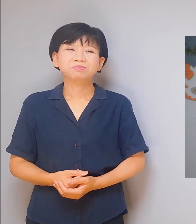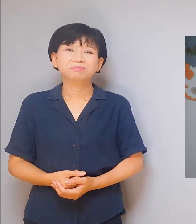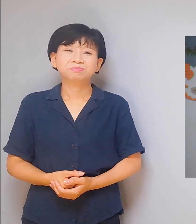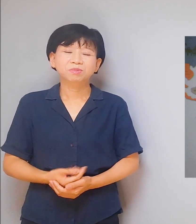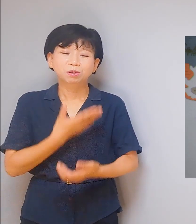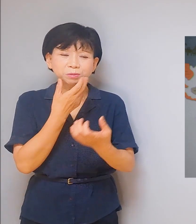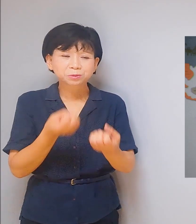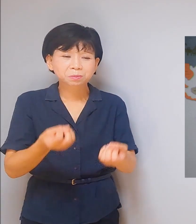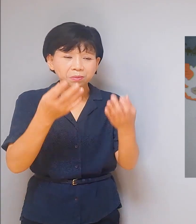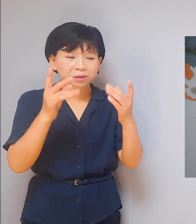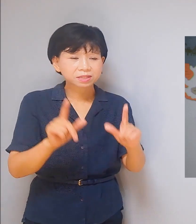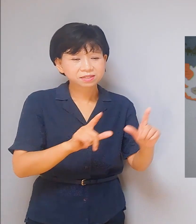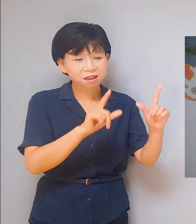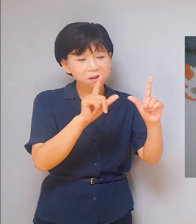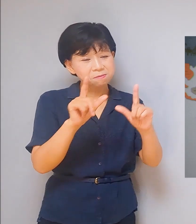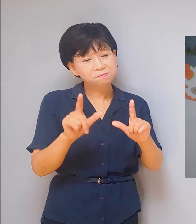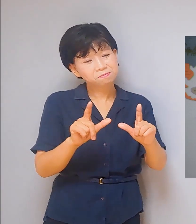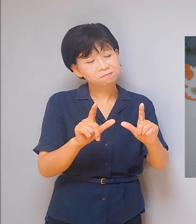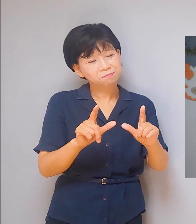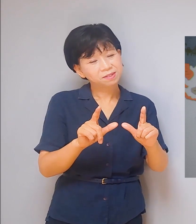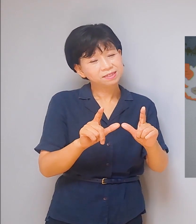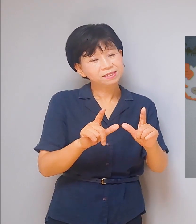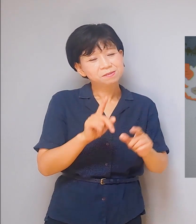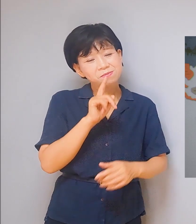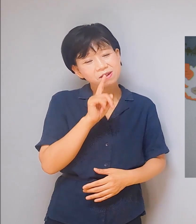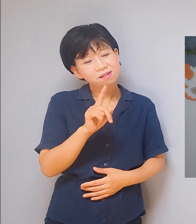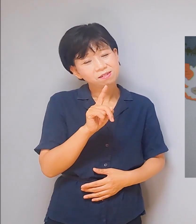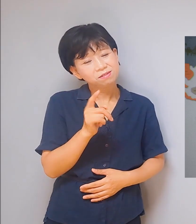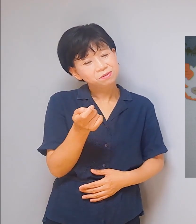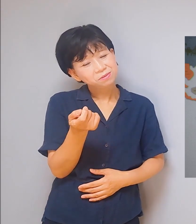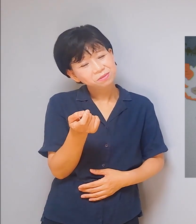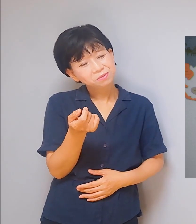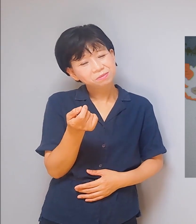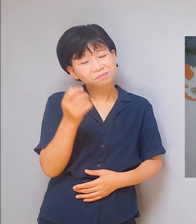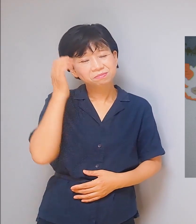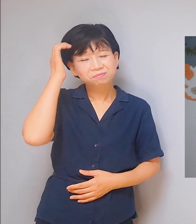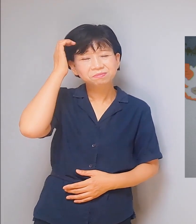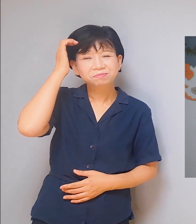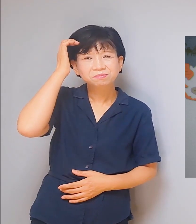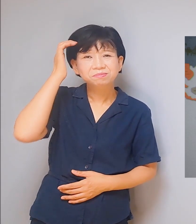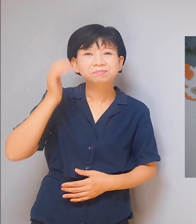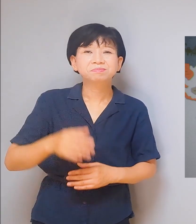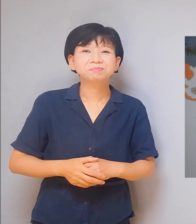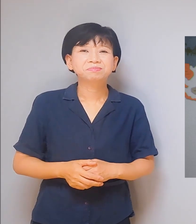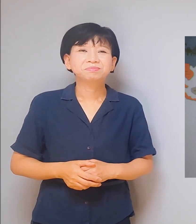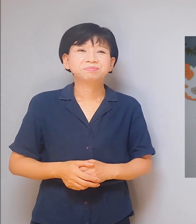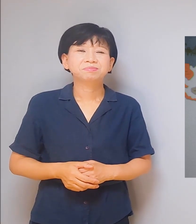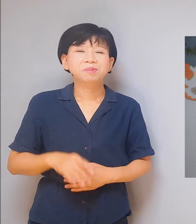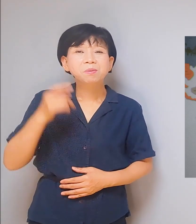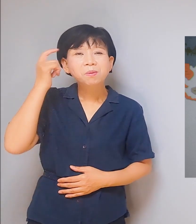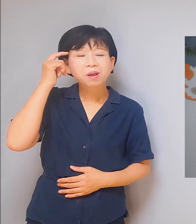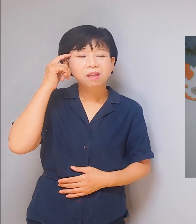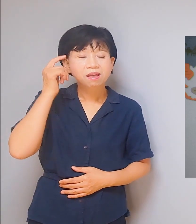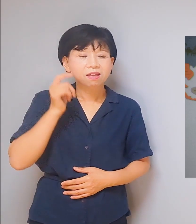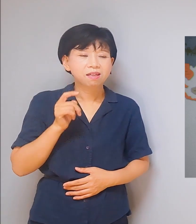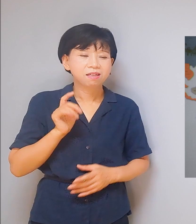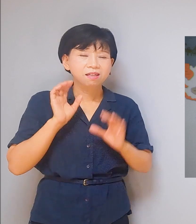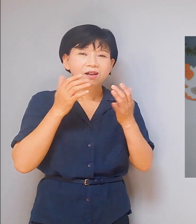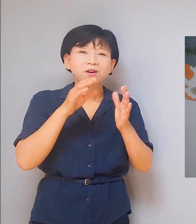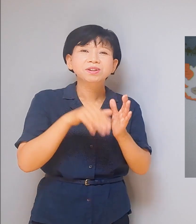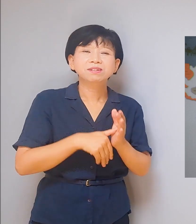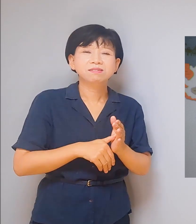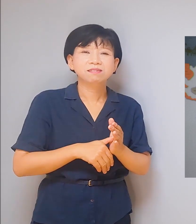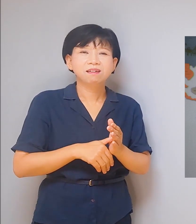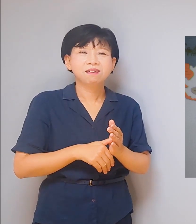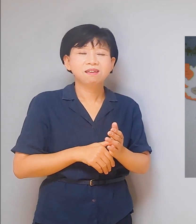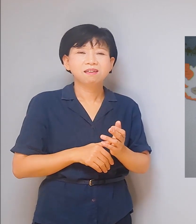삶이었으면 좋겠습니다라고 말씀드리기가 사실 곤란합니다. 보세요. 그는 어릴 적 형의 장자권을